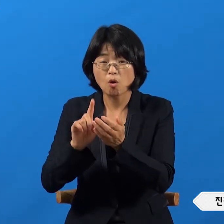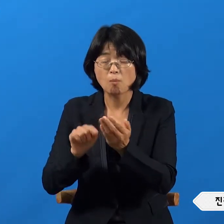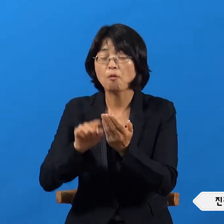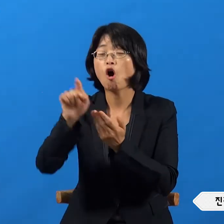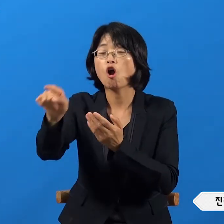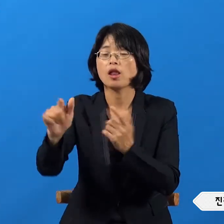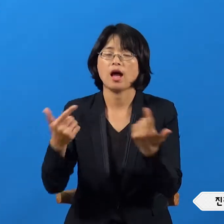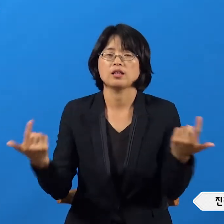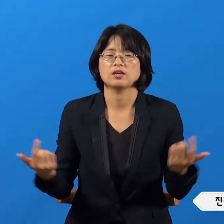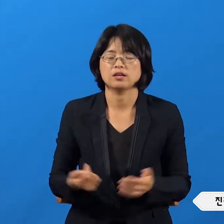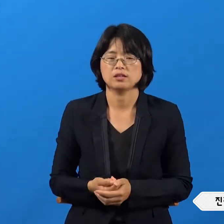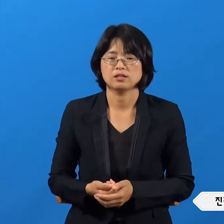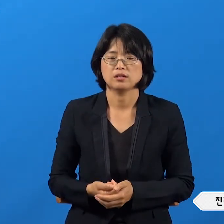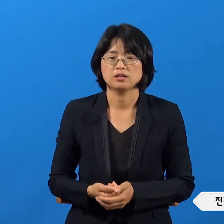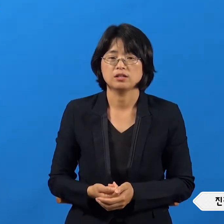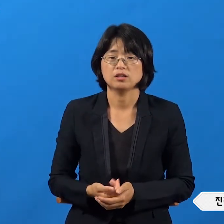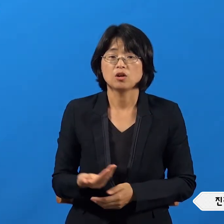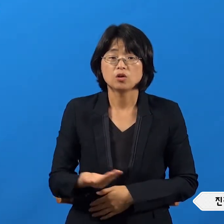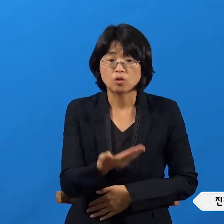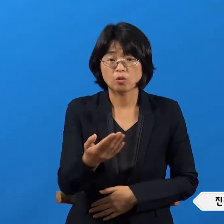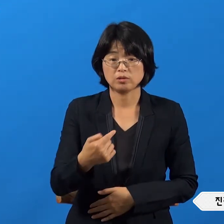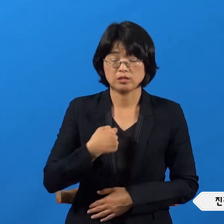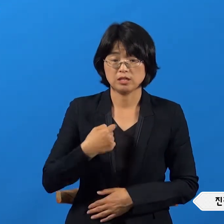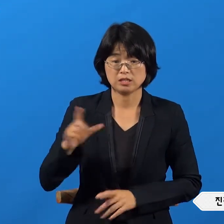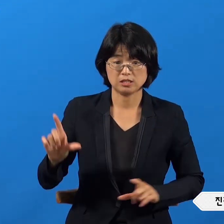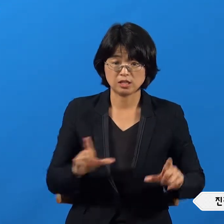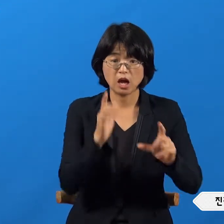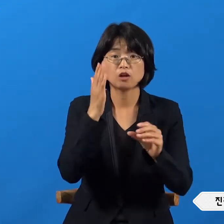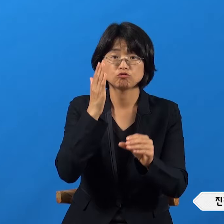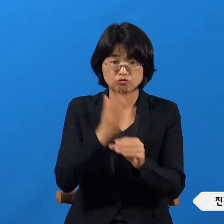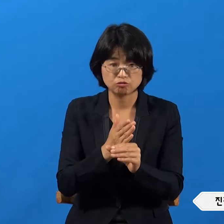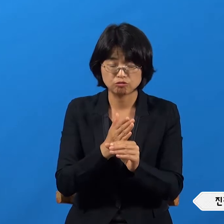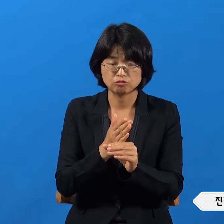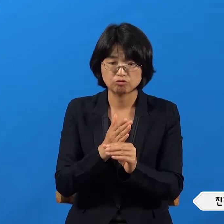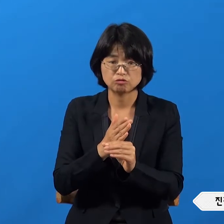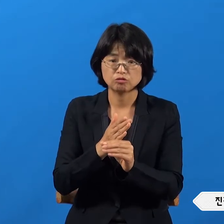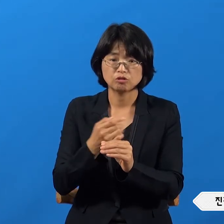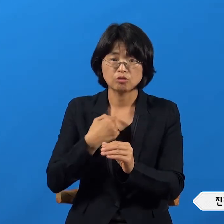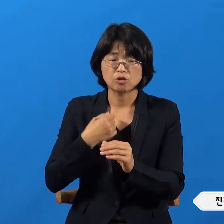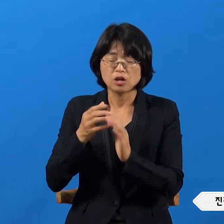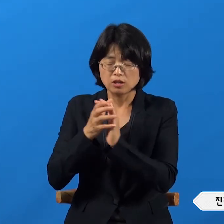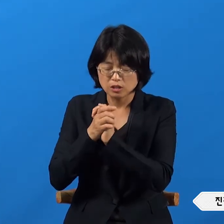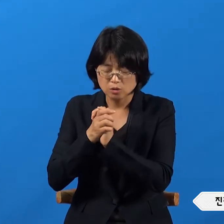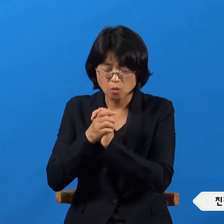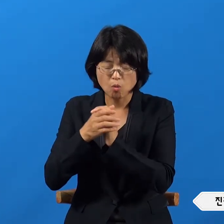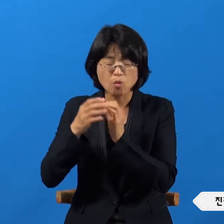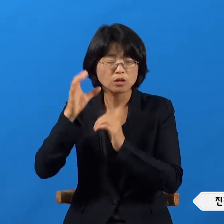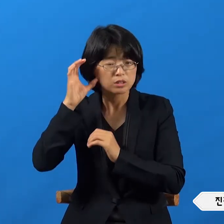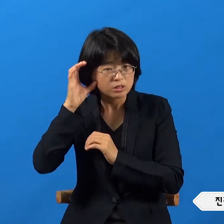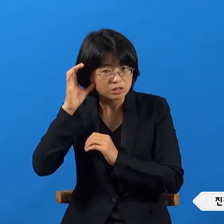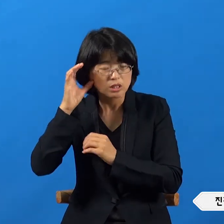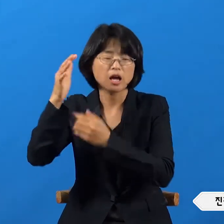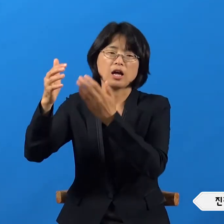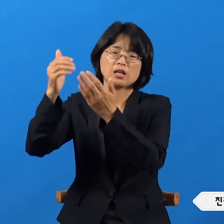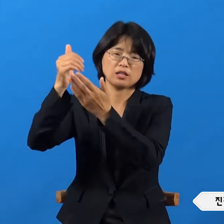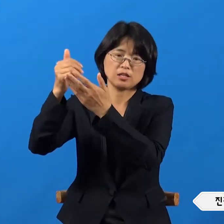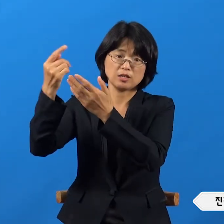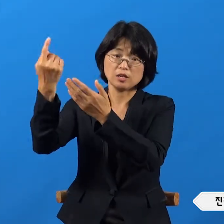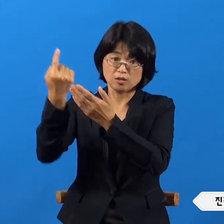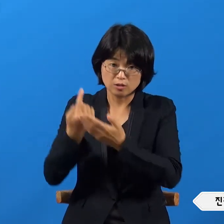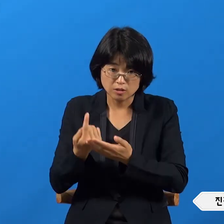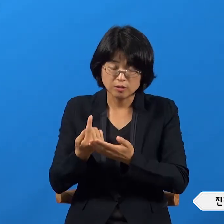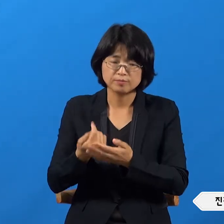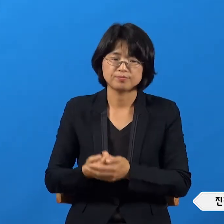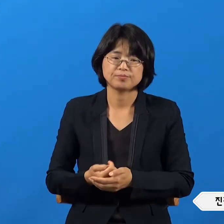가운데 우리의 기도를 들으시고 응답하시는 하나님의 임재하심 가운데 나의 삶 가운데서도 나의